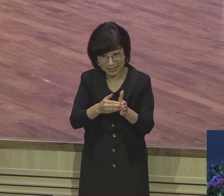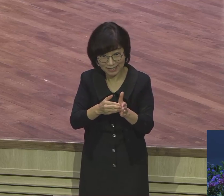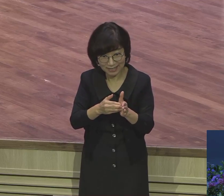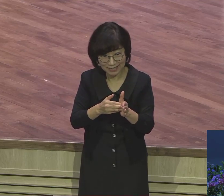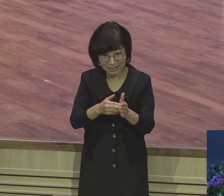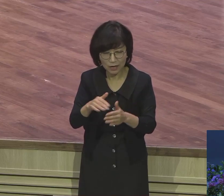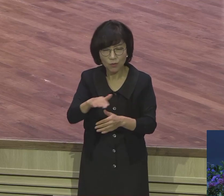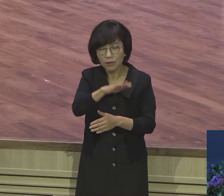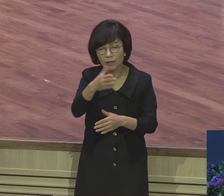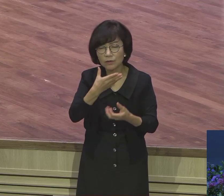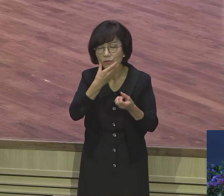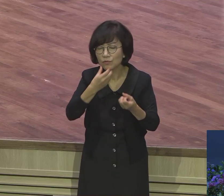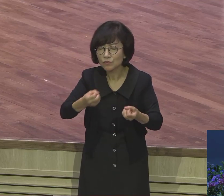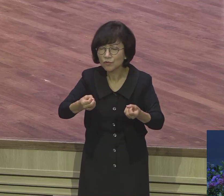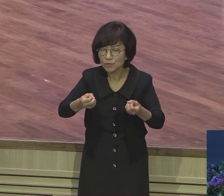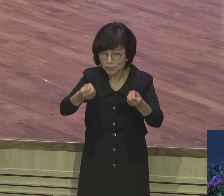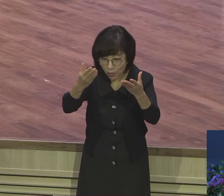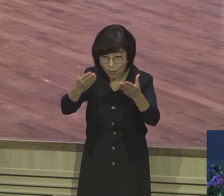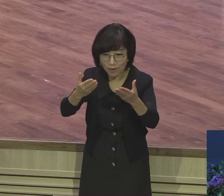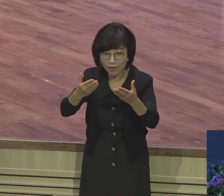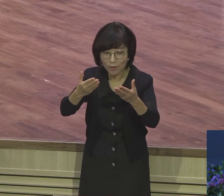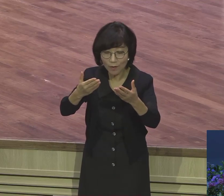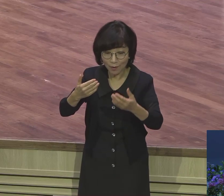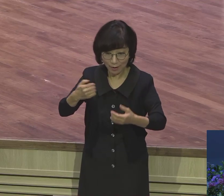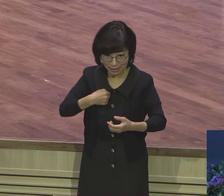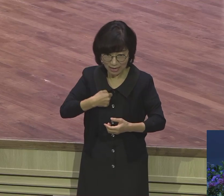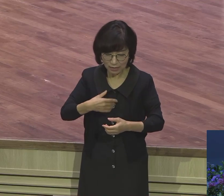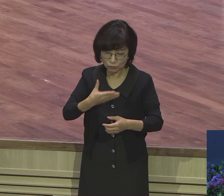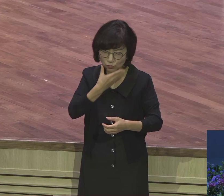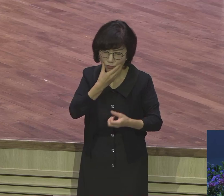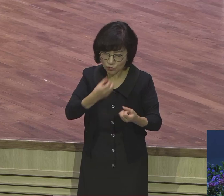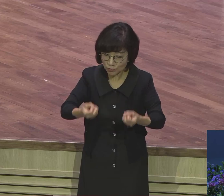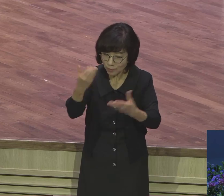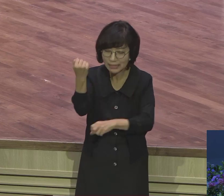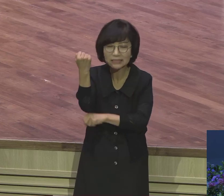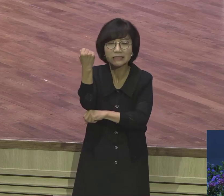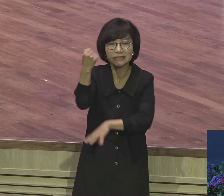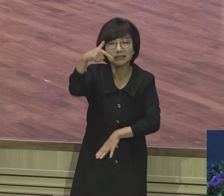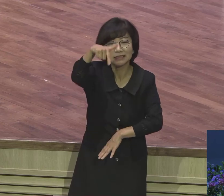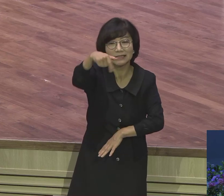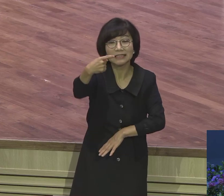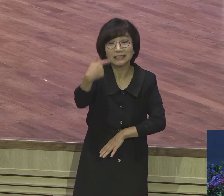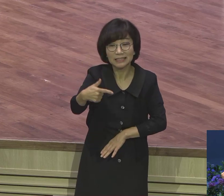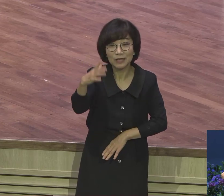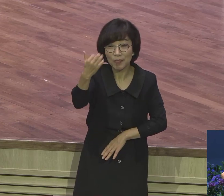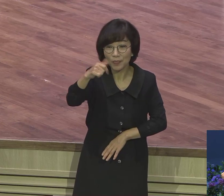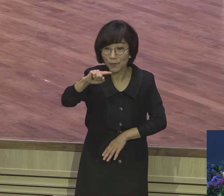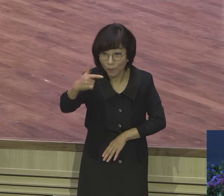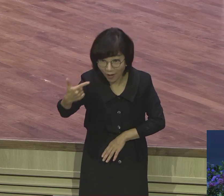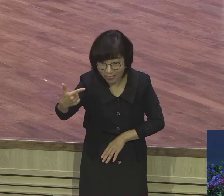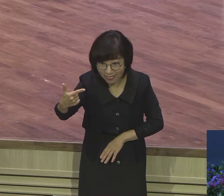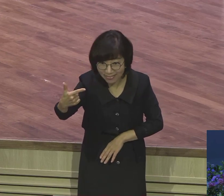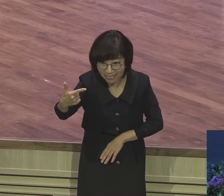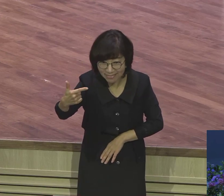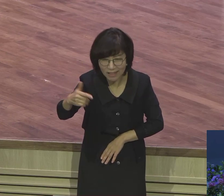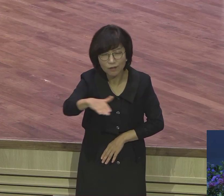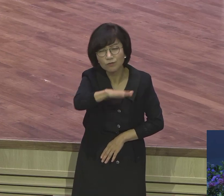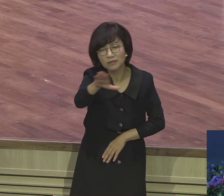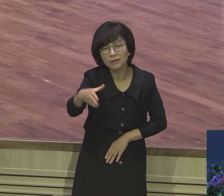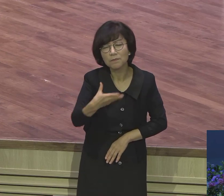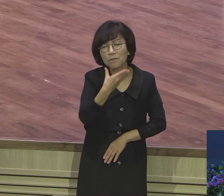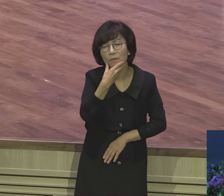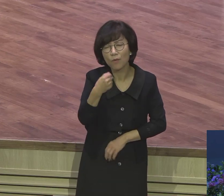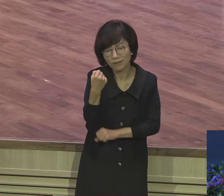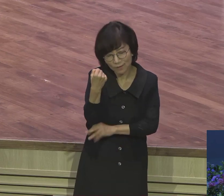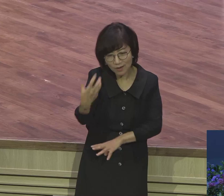축복의 통로라고요. 내가 축복의 근원이라고요. 아브라함을 복이 있는 자라 복의